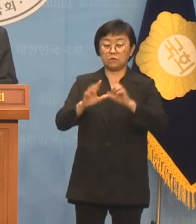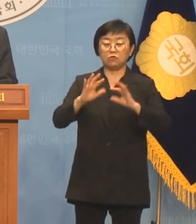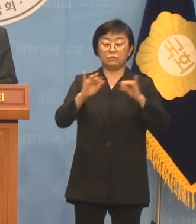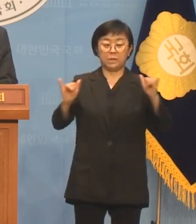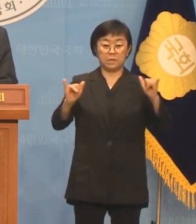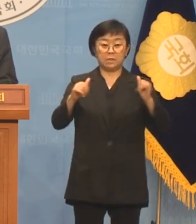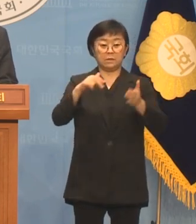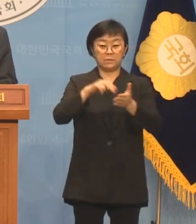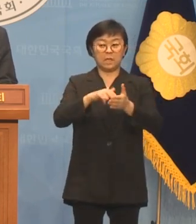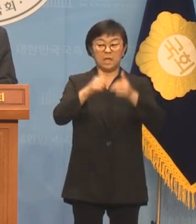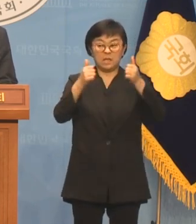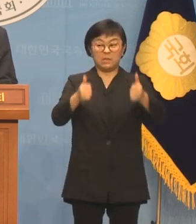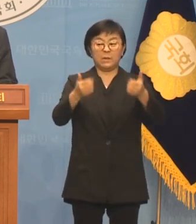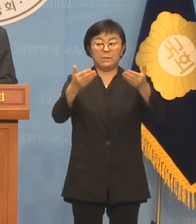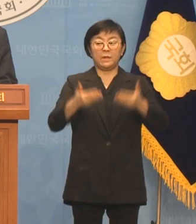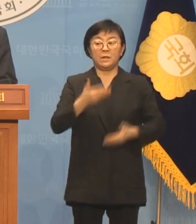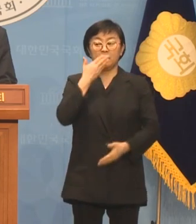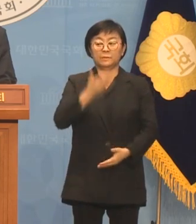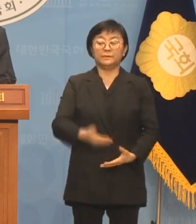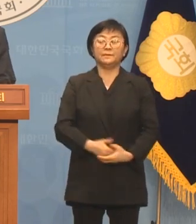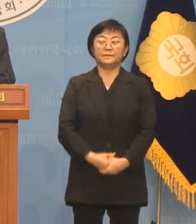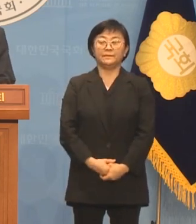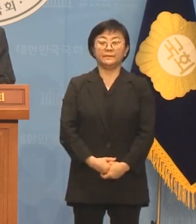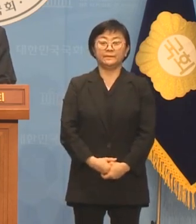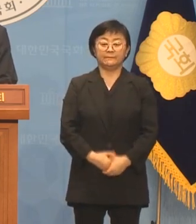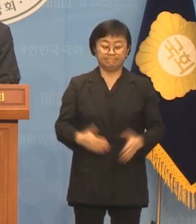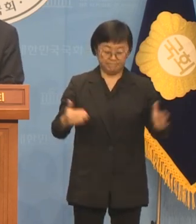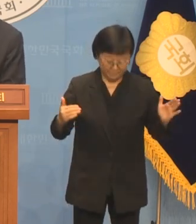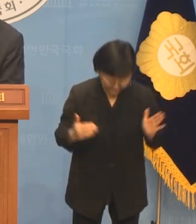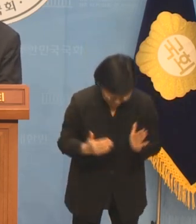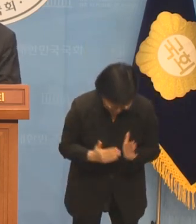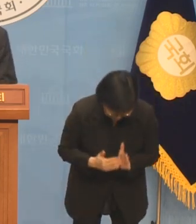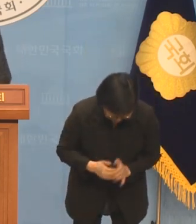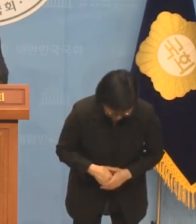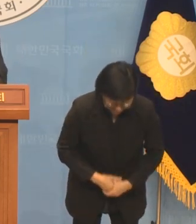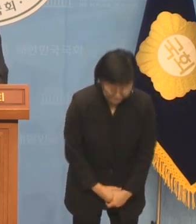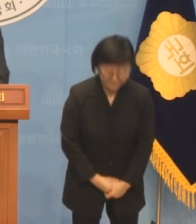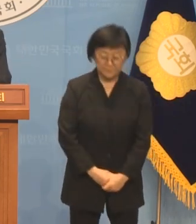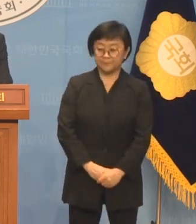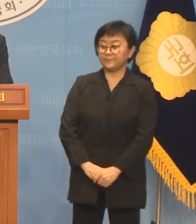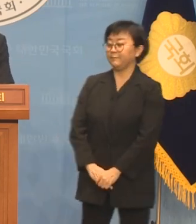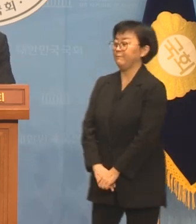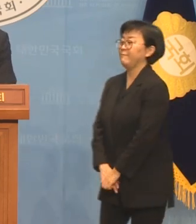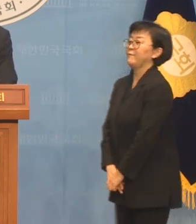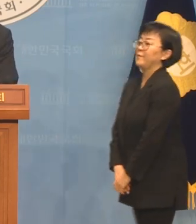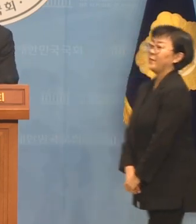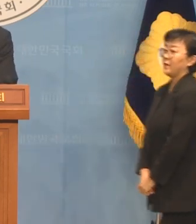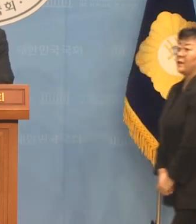국민께서 심판하실 것입니다. 이상입니다.